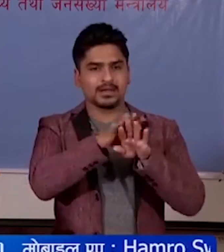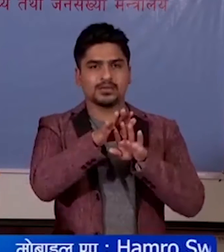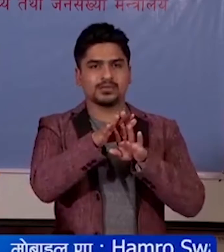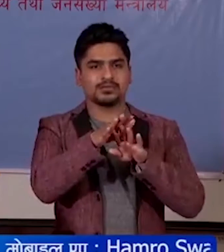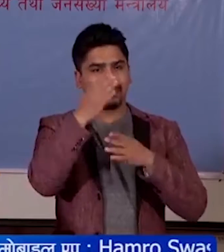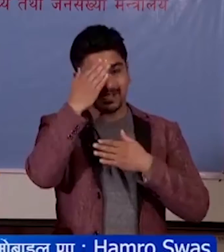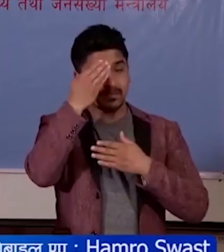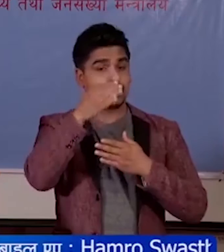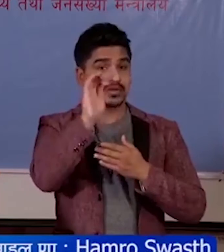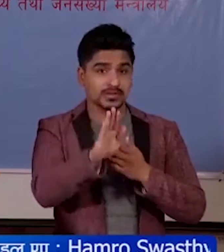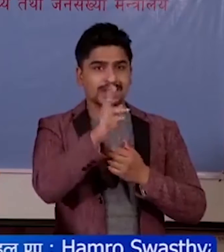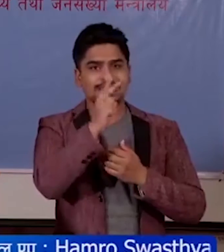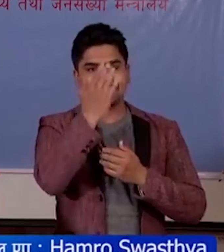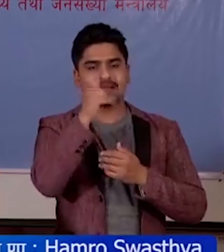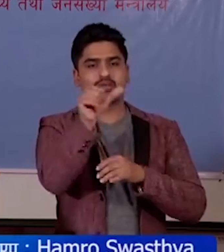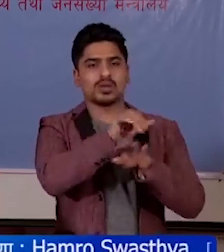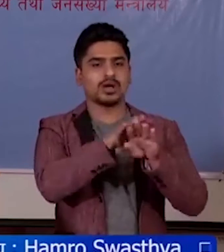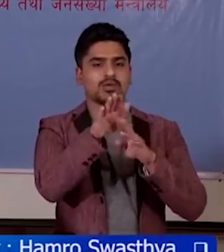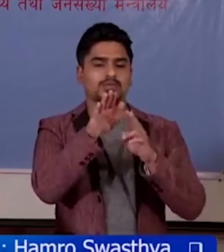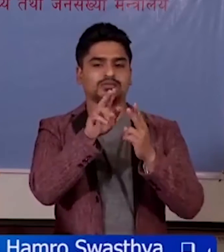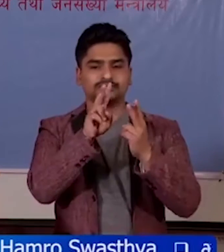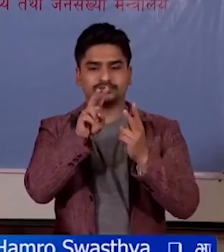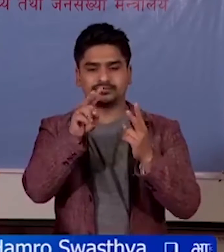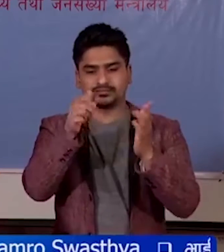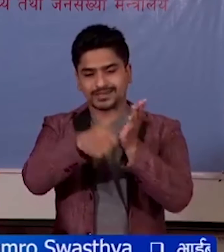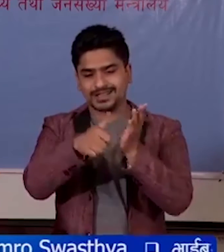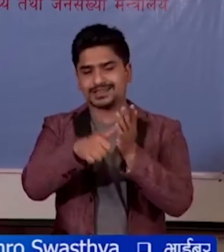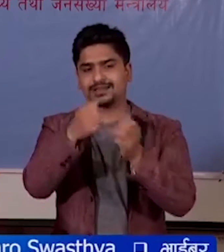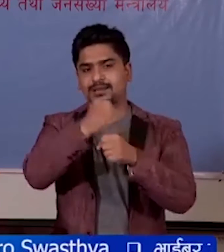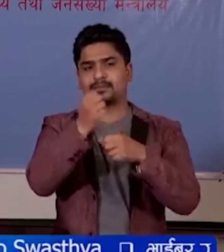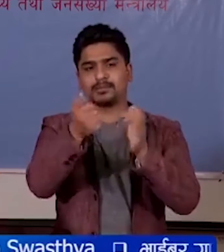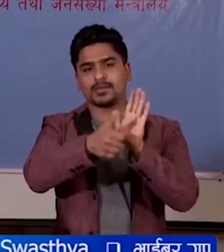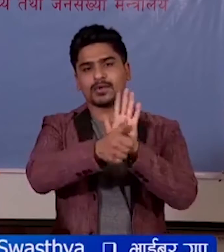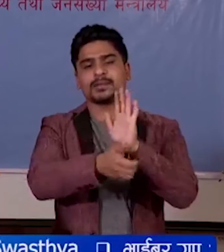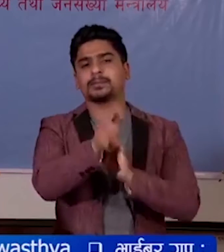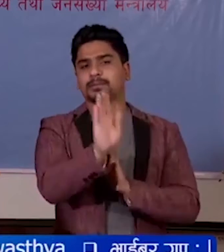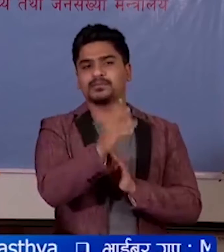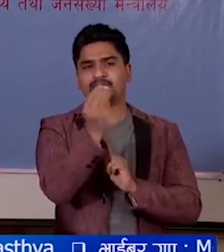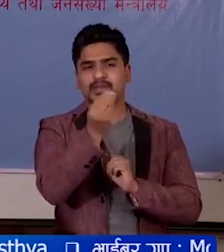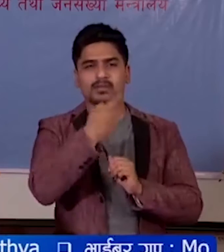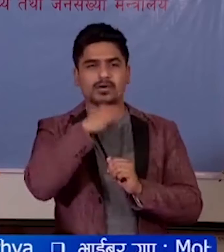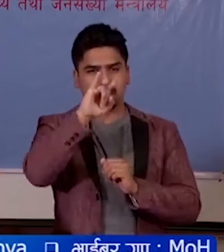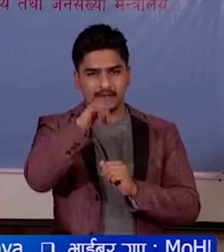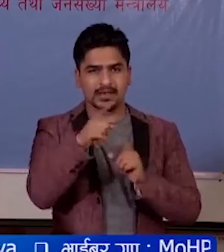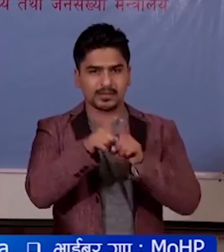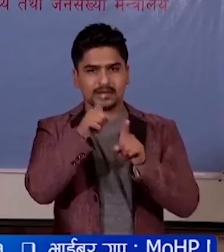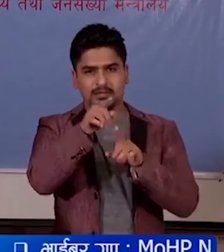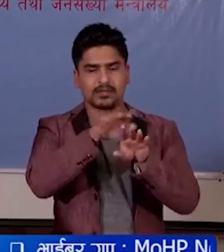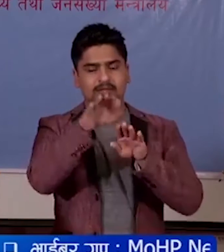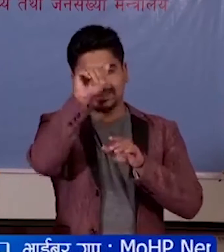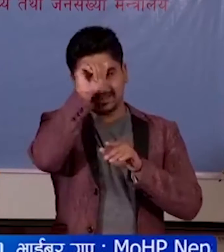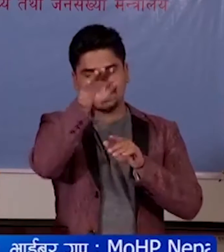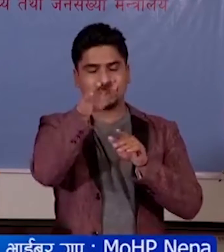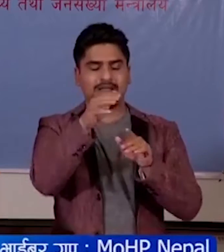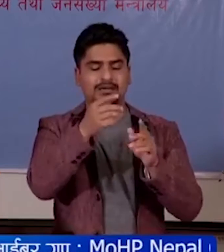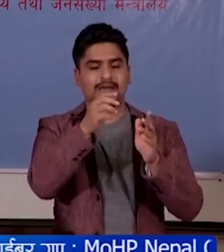भएकोले हामीले उहाँहरूको ट्रेसिङ कार्य अगाडि बढाइसकेका छौँ र केही म फेरि पनि यहाँहरूले आफ्नो अपडेट गराइदिनु